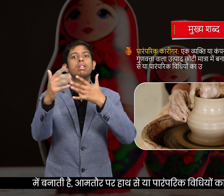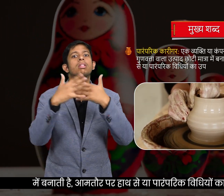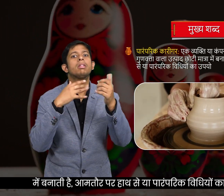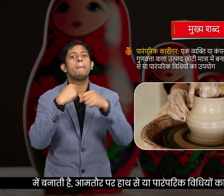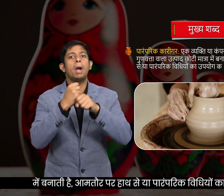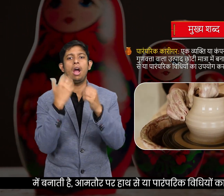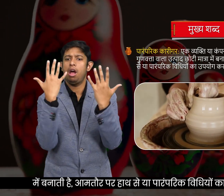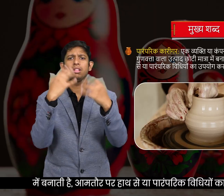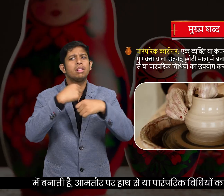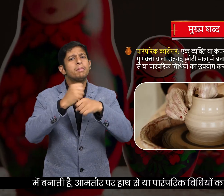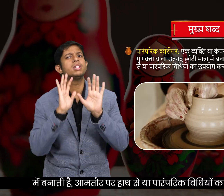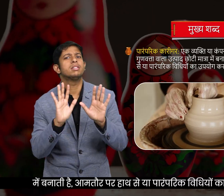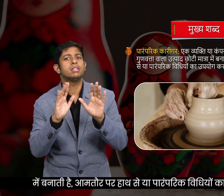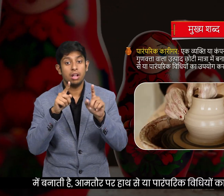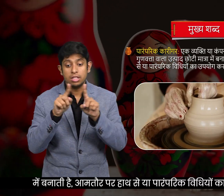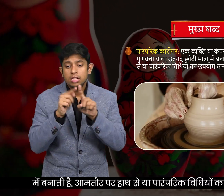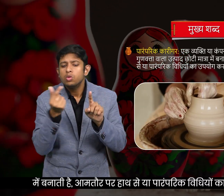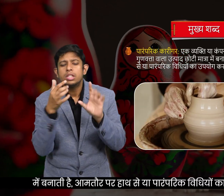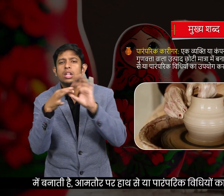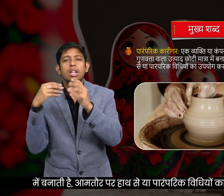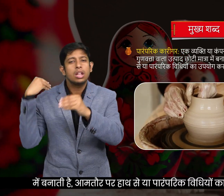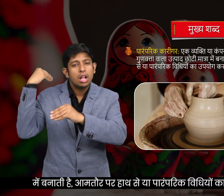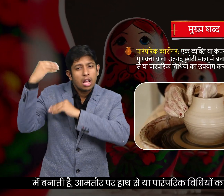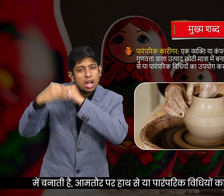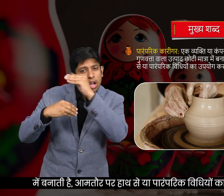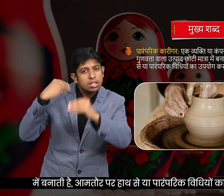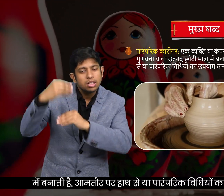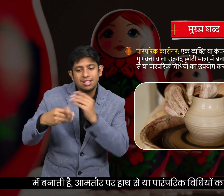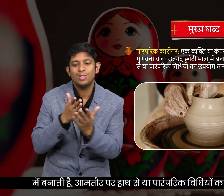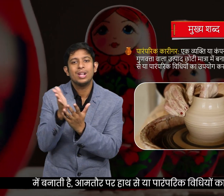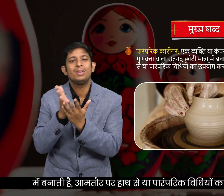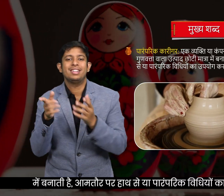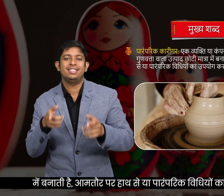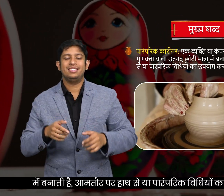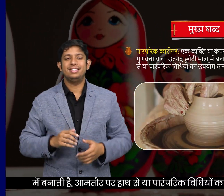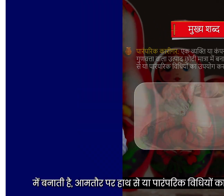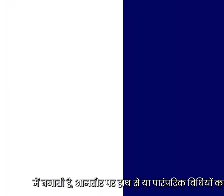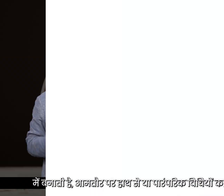आमतौर पर हाथ से ये पारंपरिक विधियों का उपयोग करके।